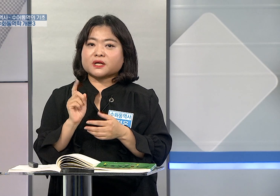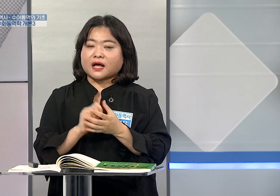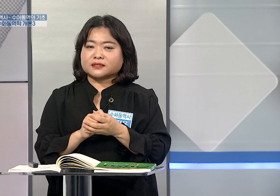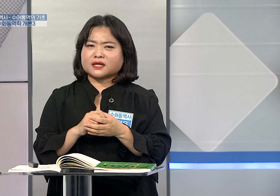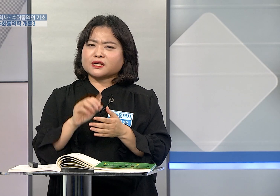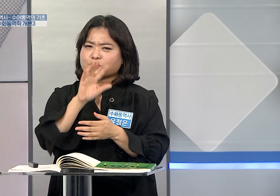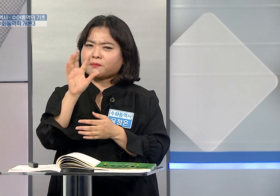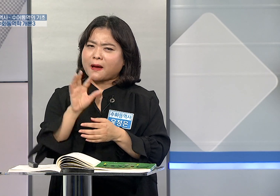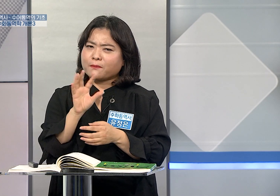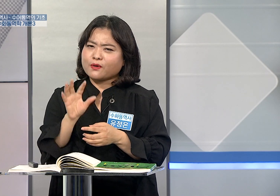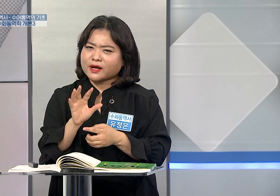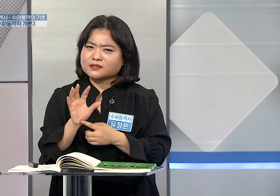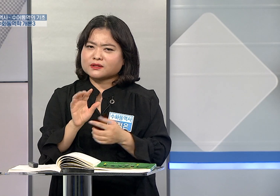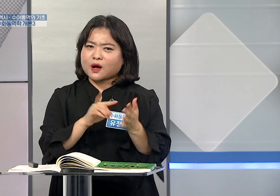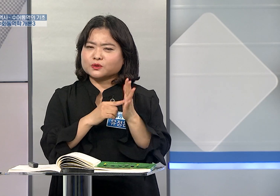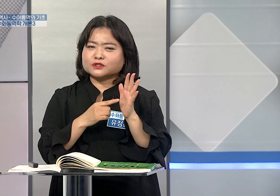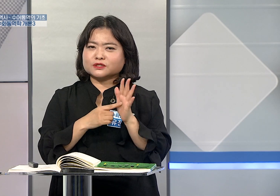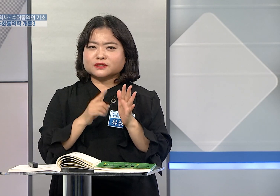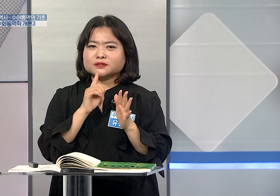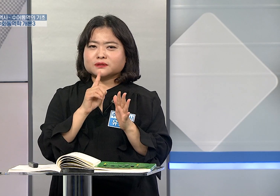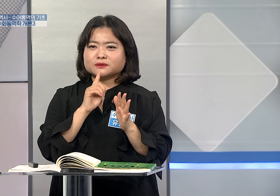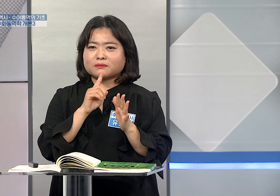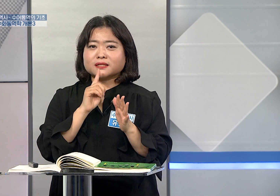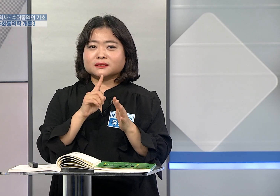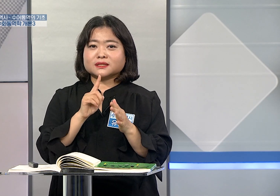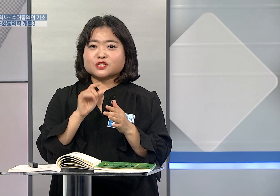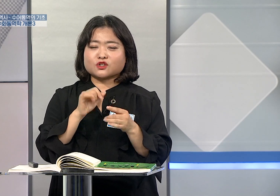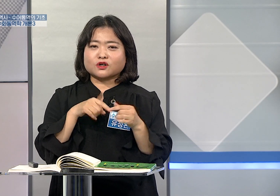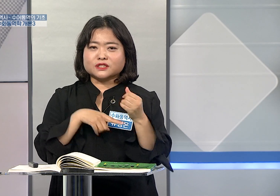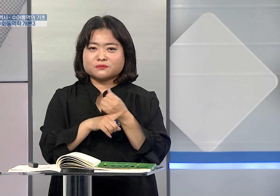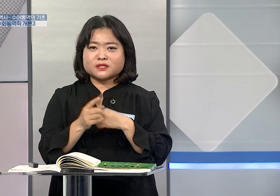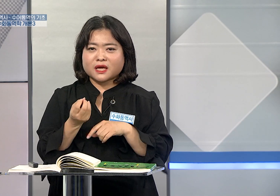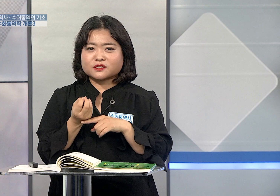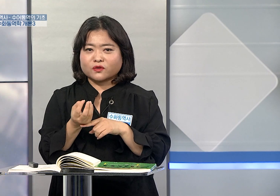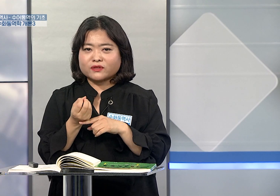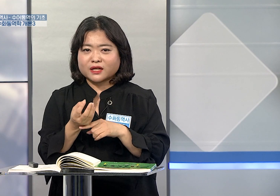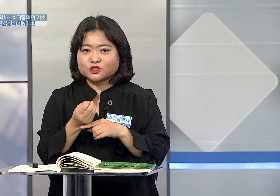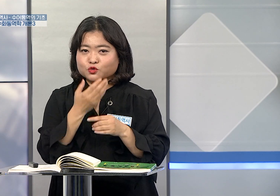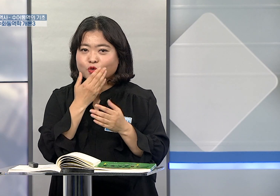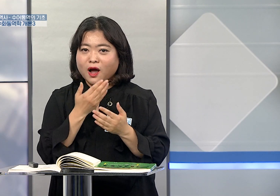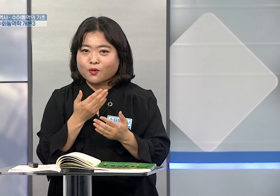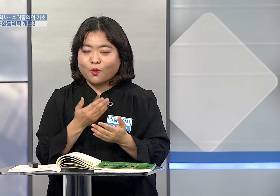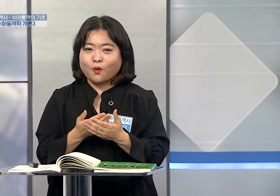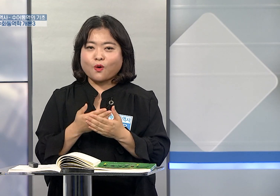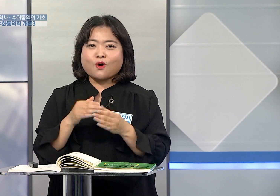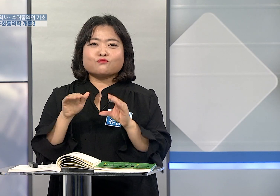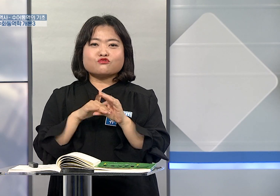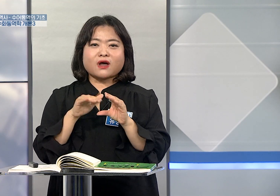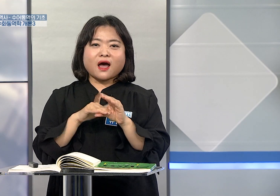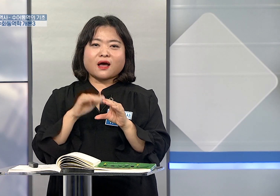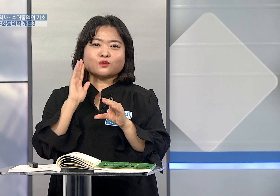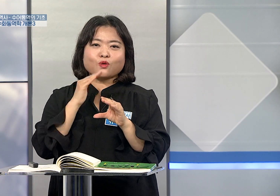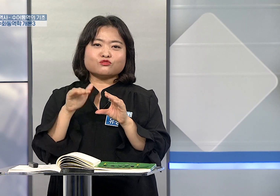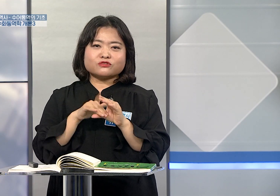어떻습니까? 제가 계속 반복해서 나오는 말들이 있죠. 의미의 전달이 중요하고